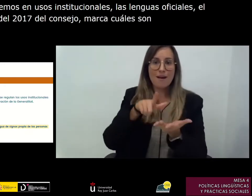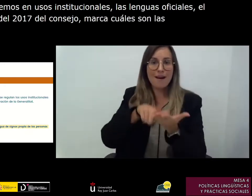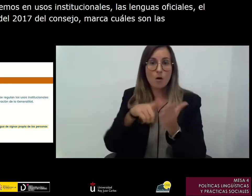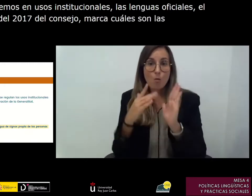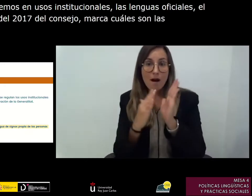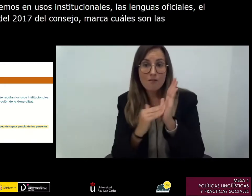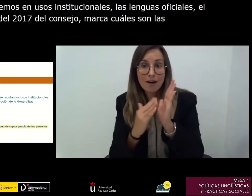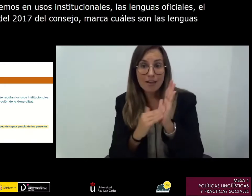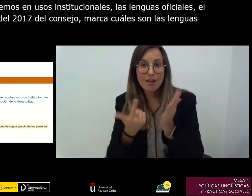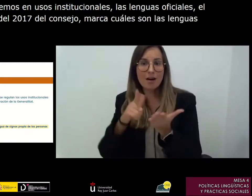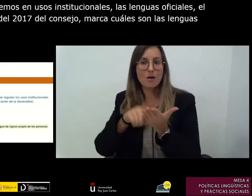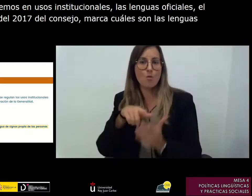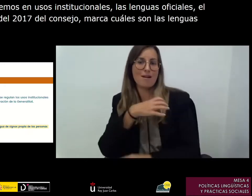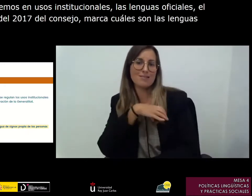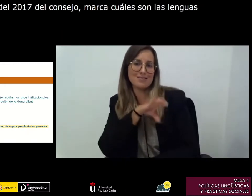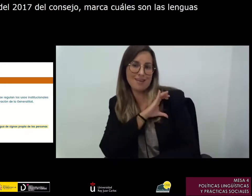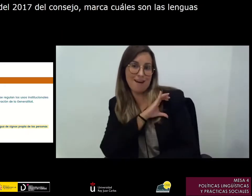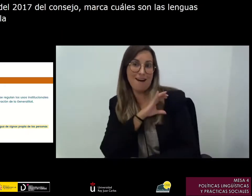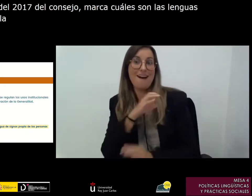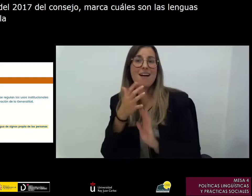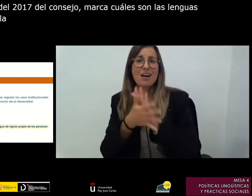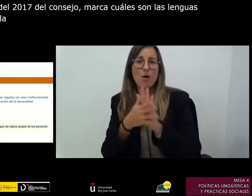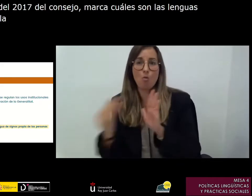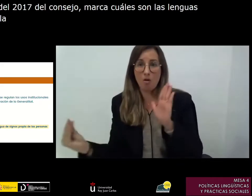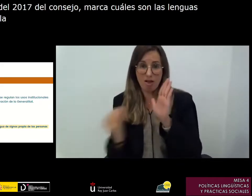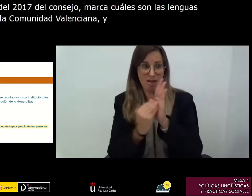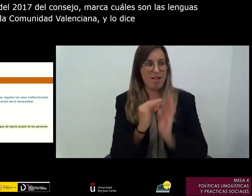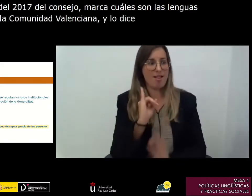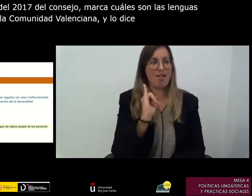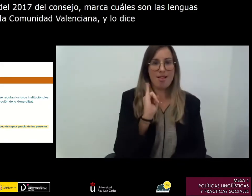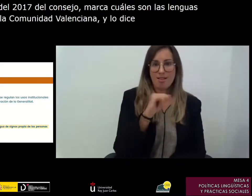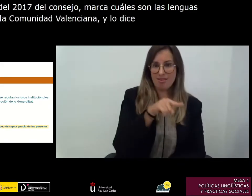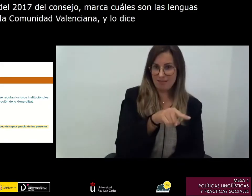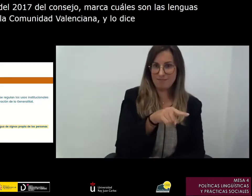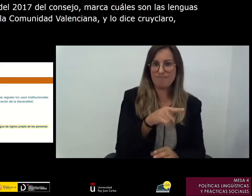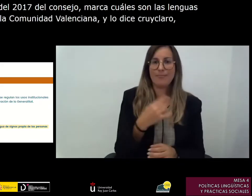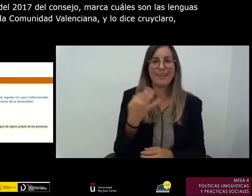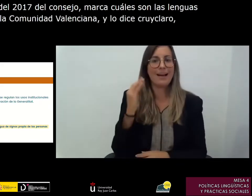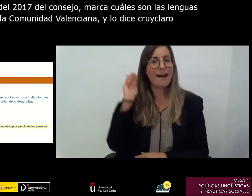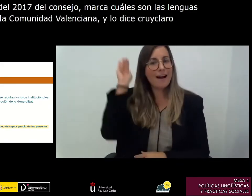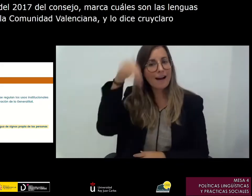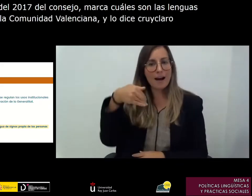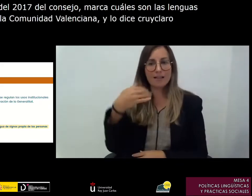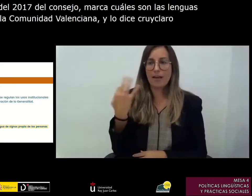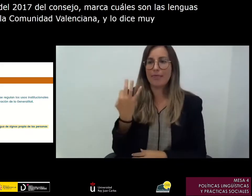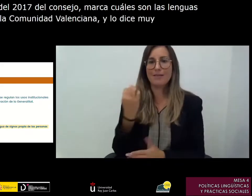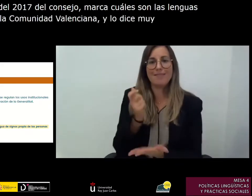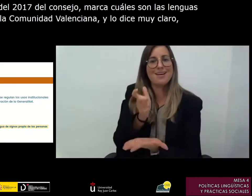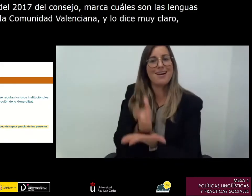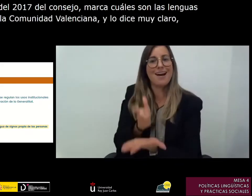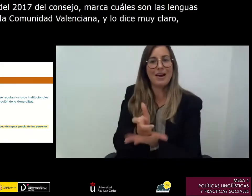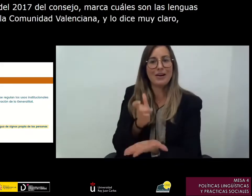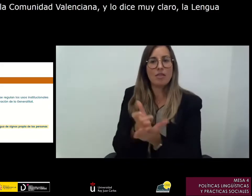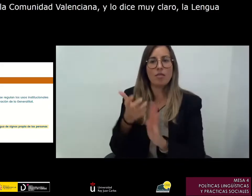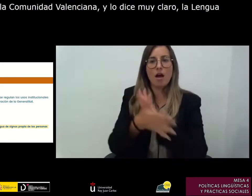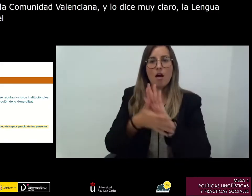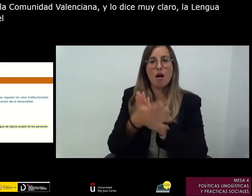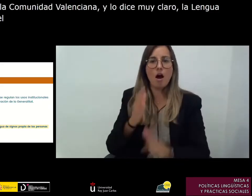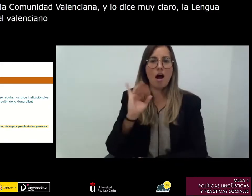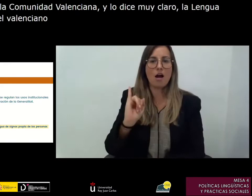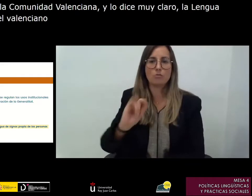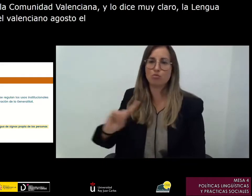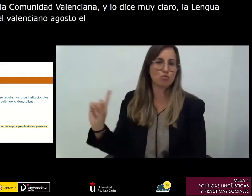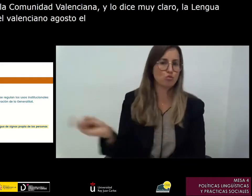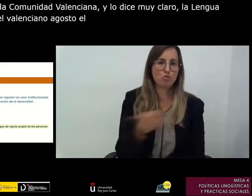Comunidad Valenciana. Y lo dice muy claro, la lengua de signos, el valenciano y el castellano. Recoge, contempla la lengua de signos